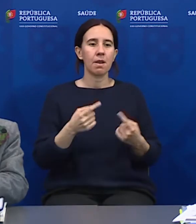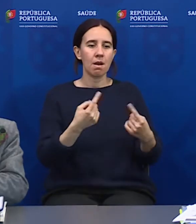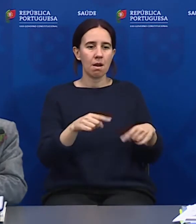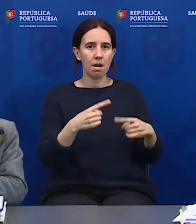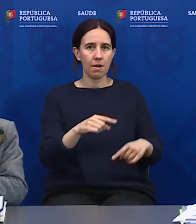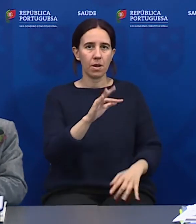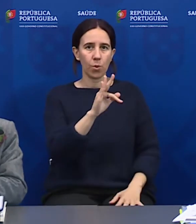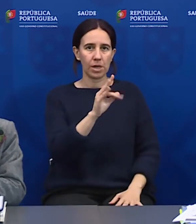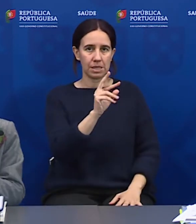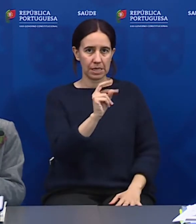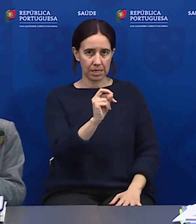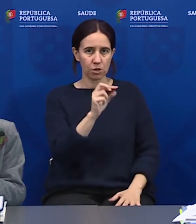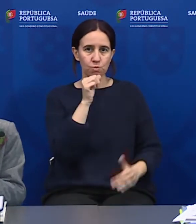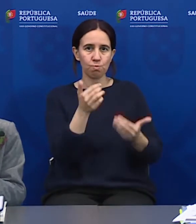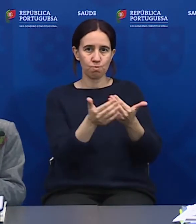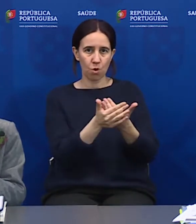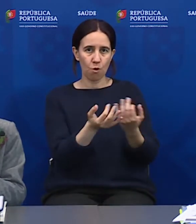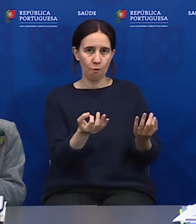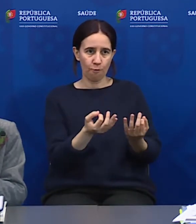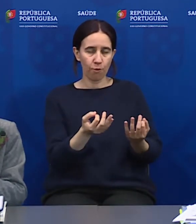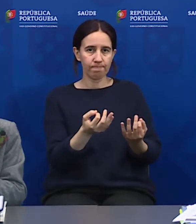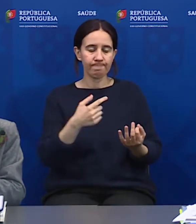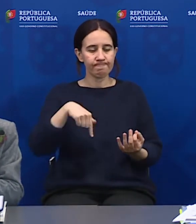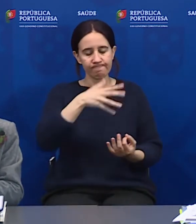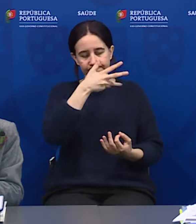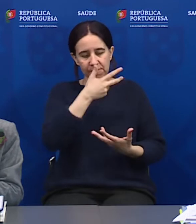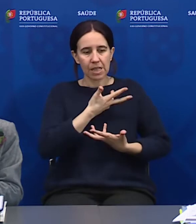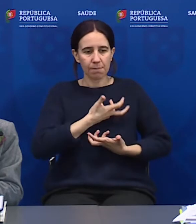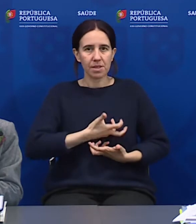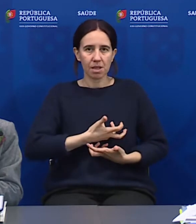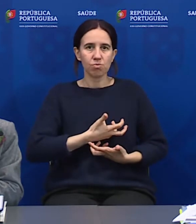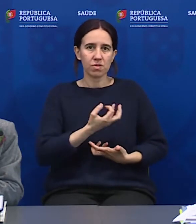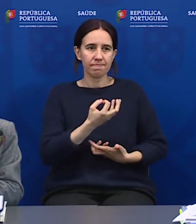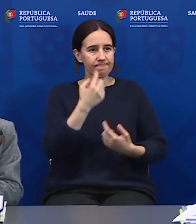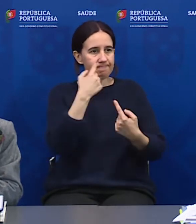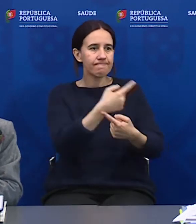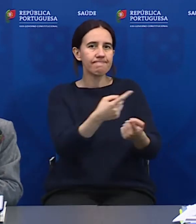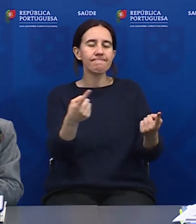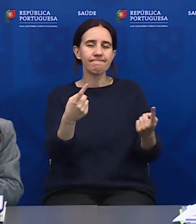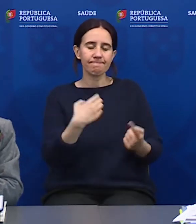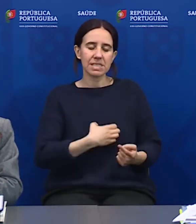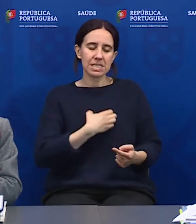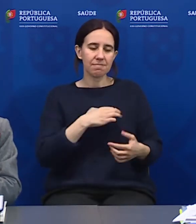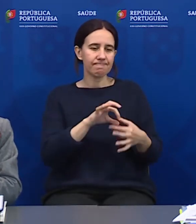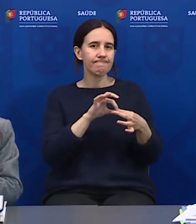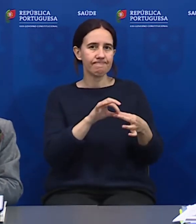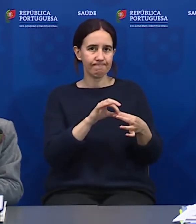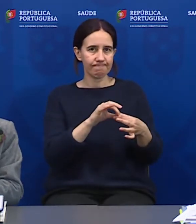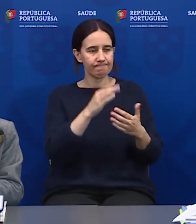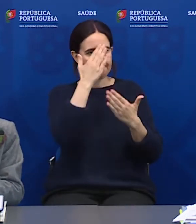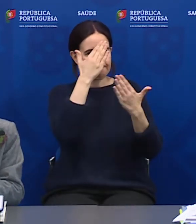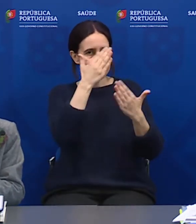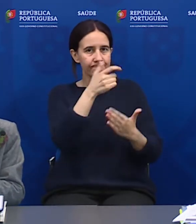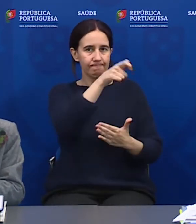Registam-se 43 óbitos, que lamentamos e expressamos sentidas condolências